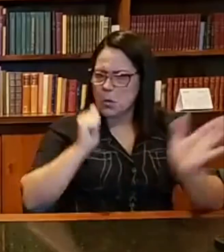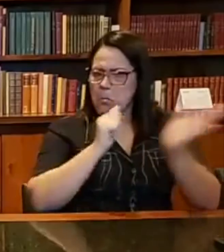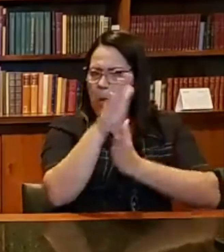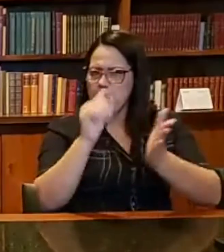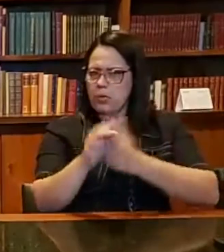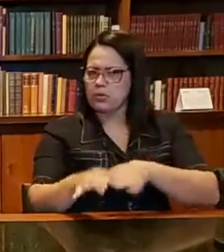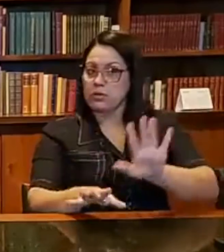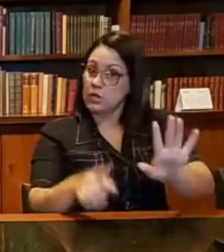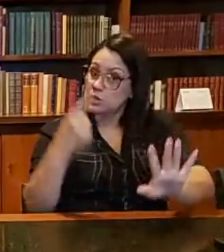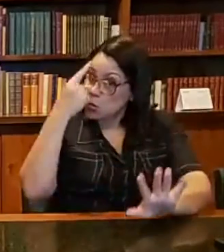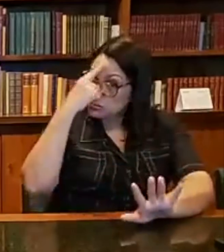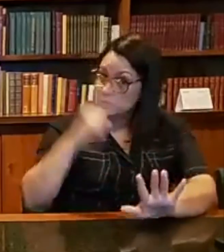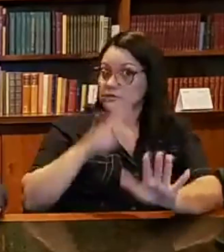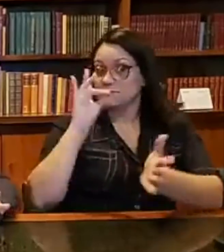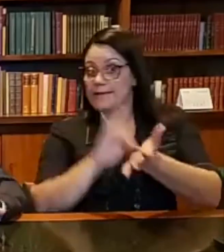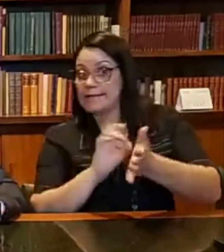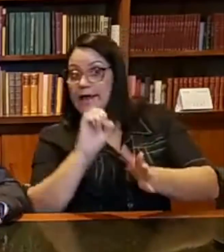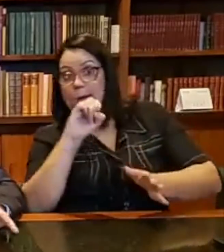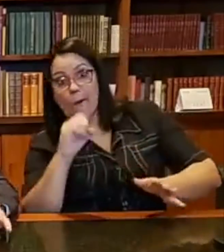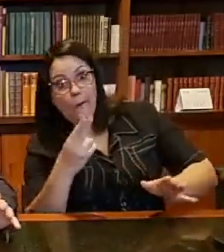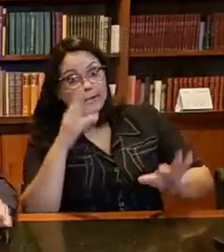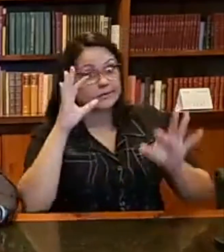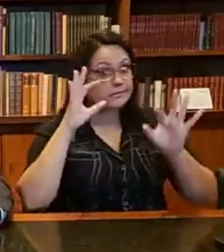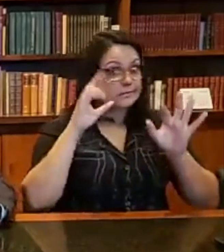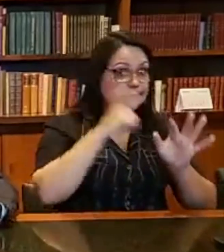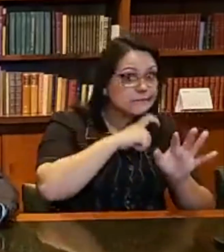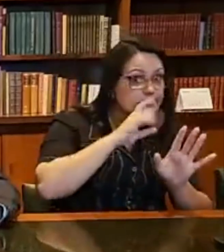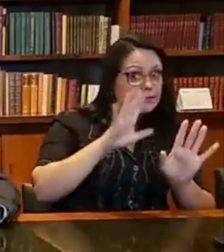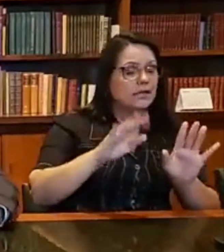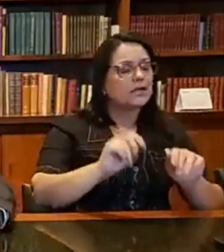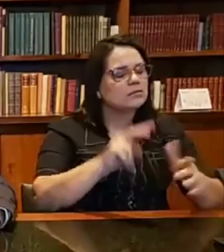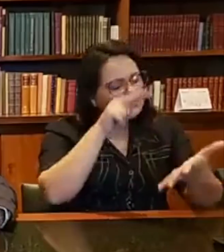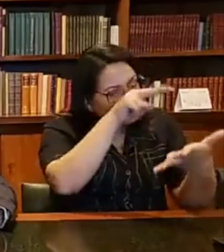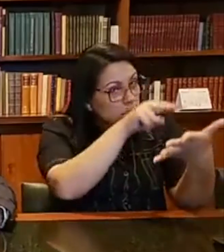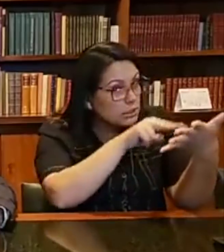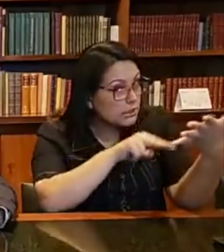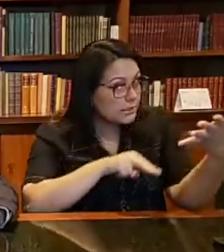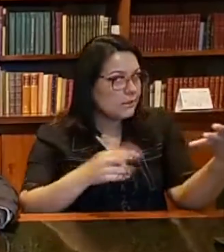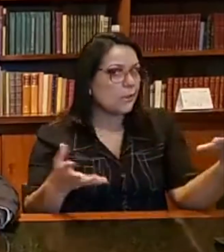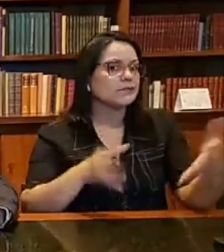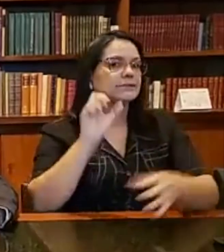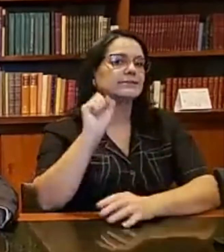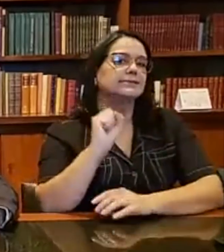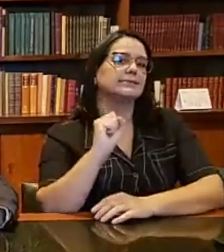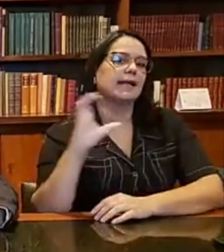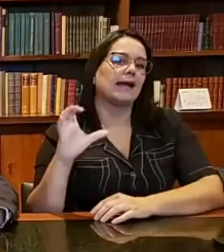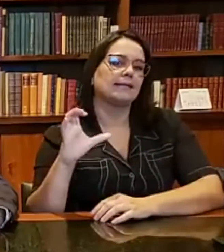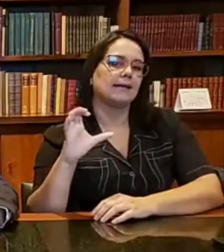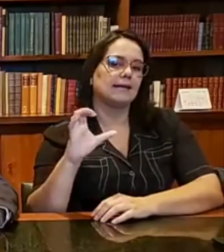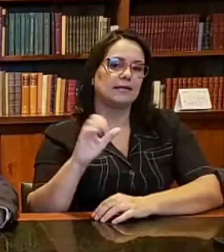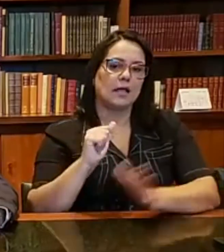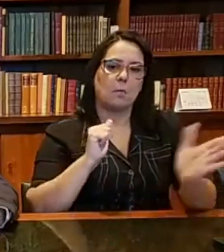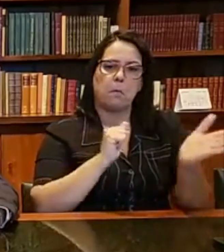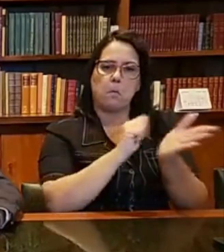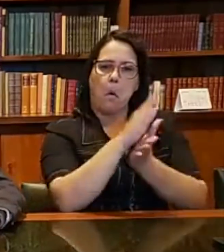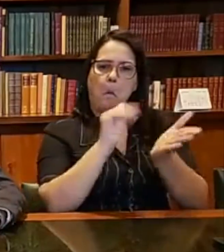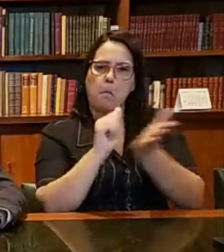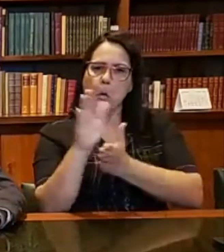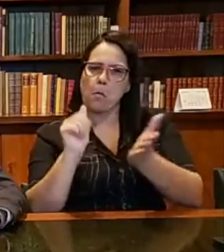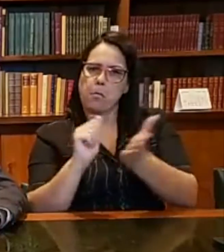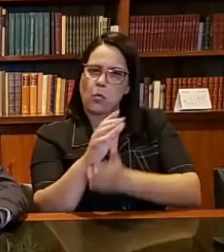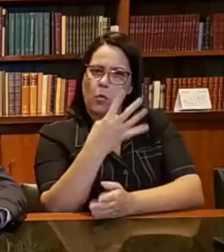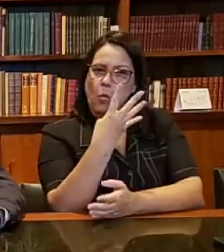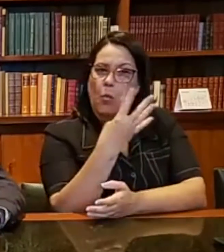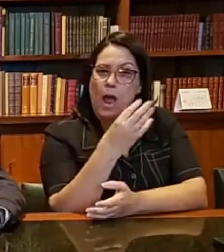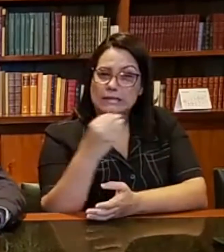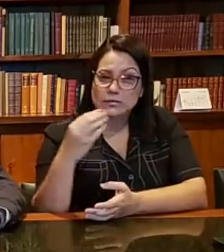uma matéria hoje, não sei se é verdadeira, porque a gente lê, tem que checar a fonte, Santa Catarina teria perdido em torno de 400 mil